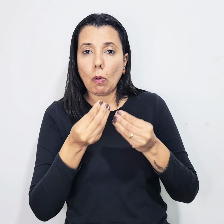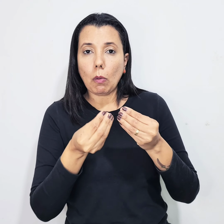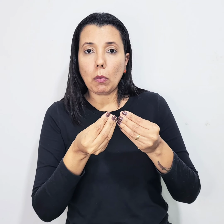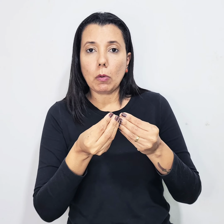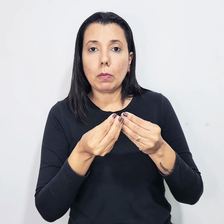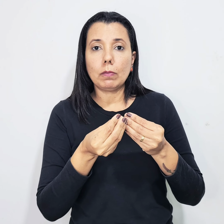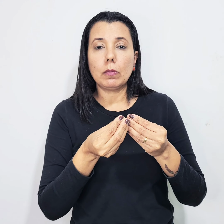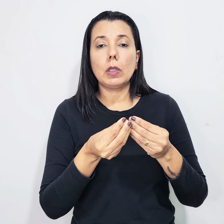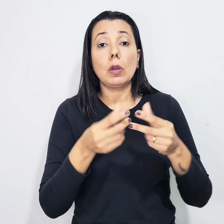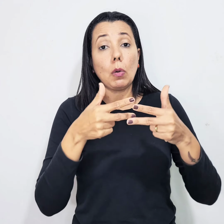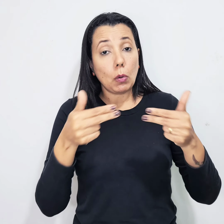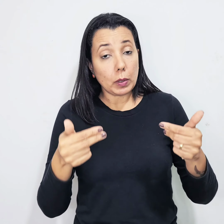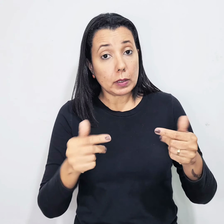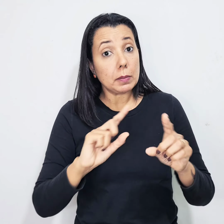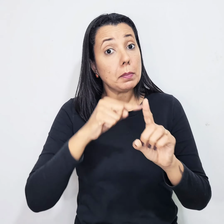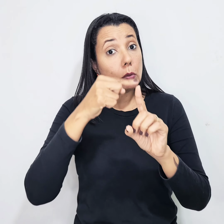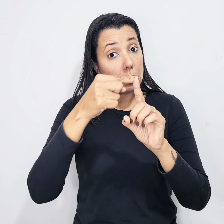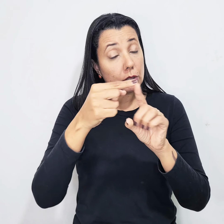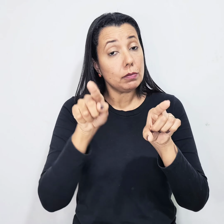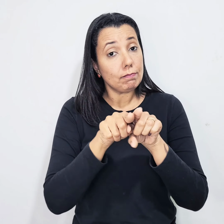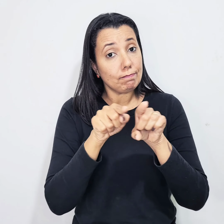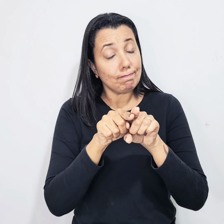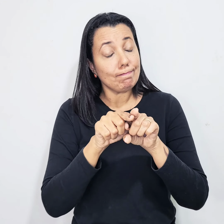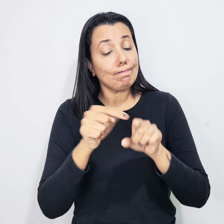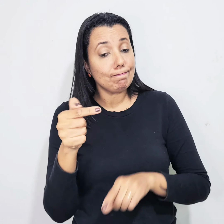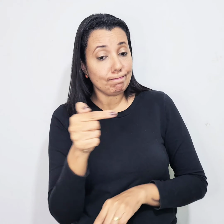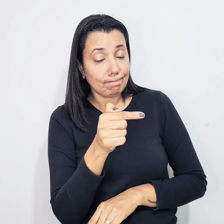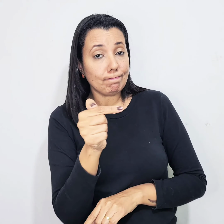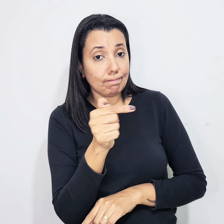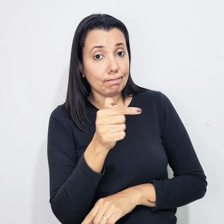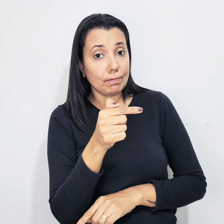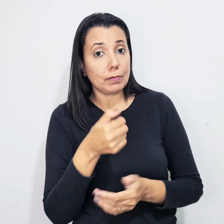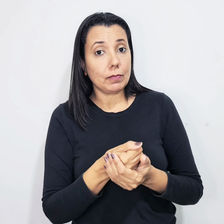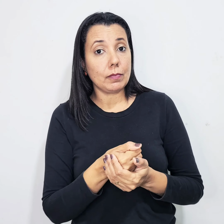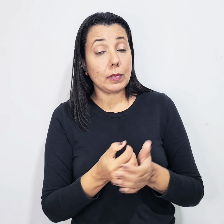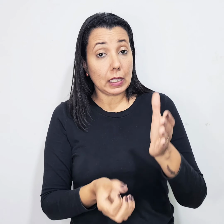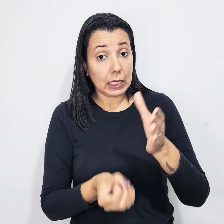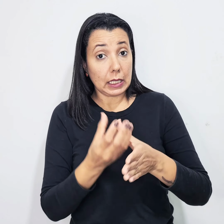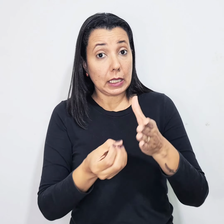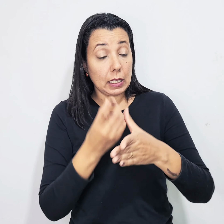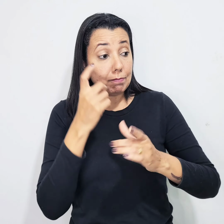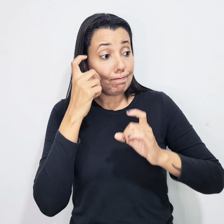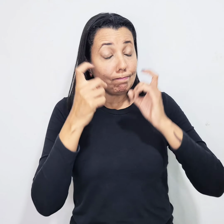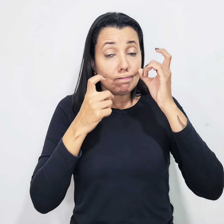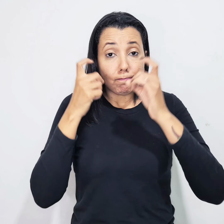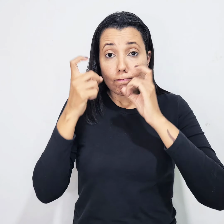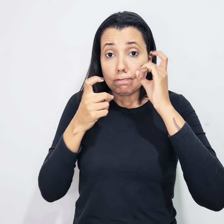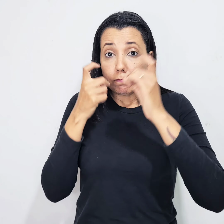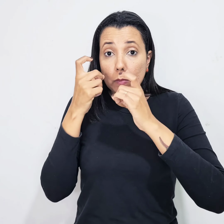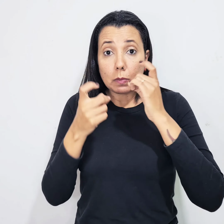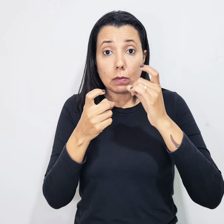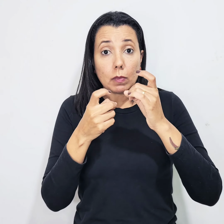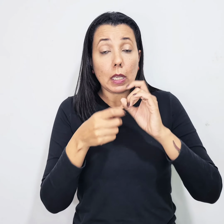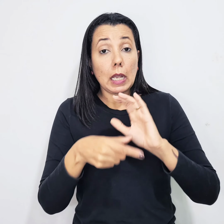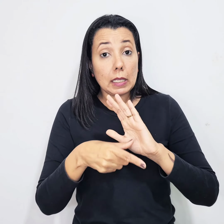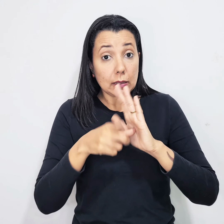pontos positivos e negativos, gera muita preocupação a antecipação